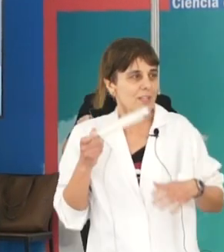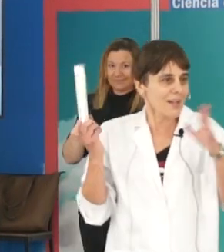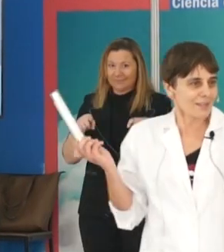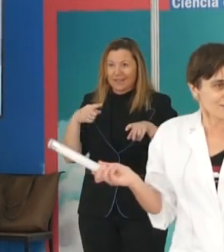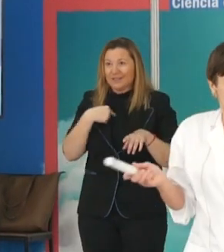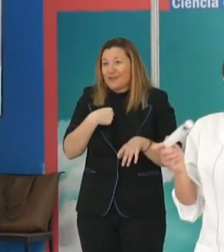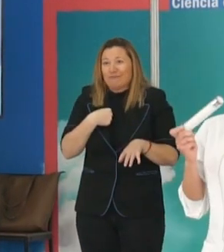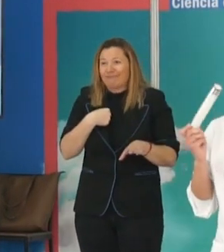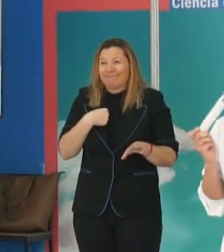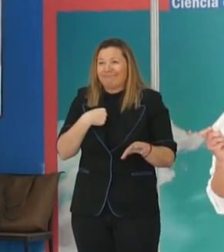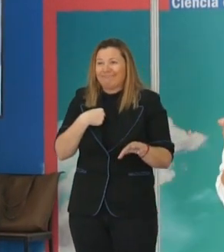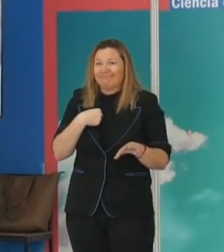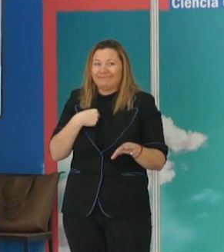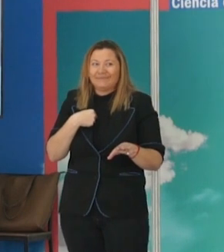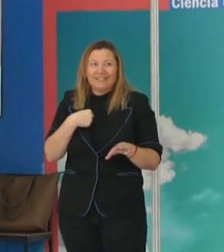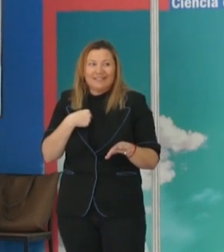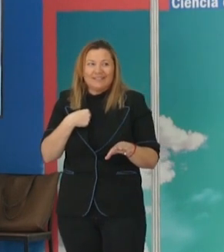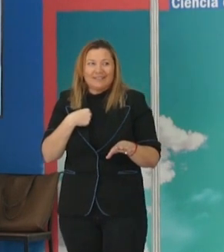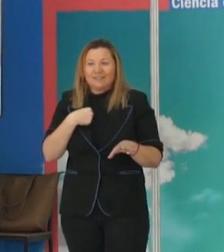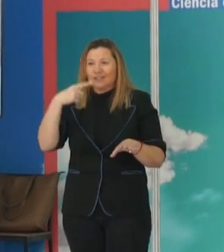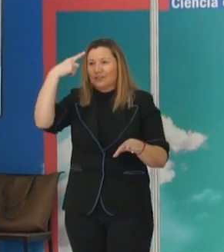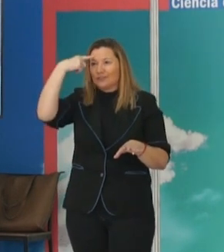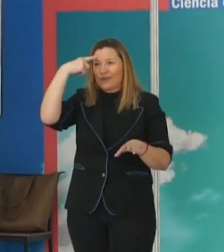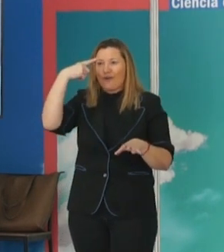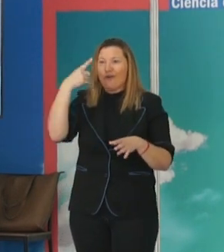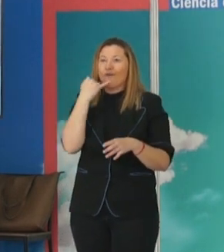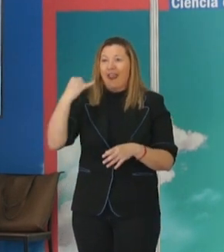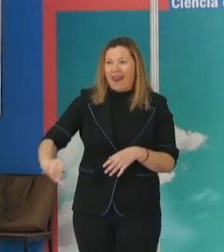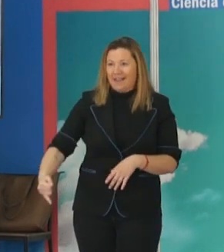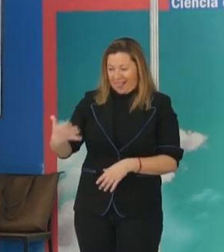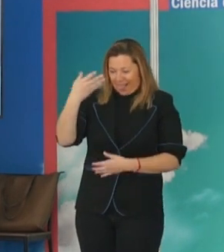Yo es que ya estoy tan electrizada.